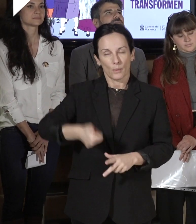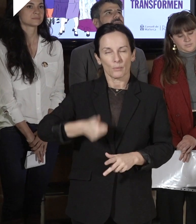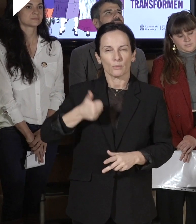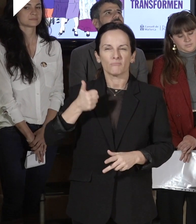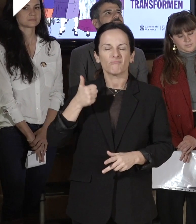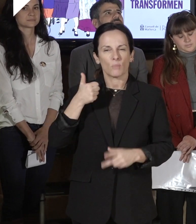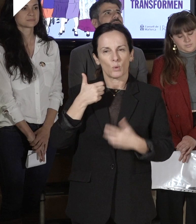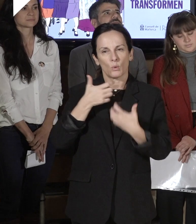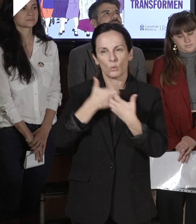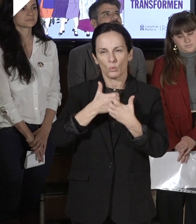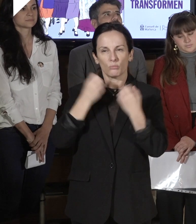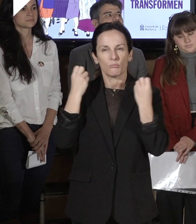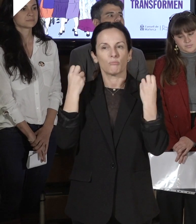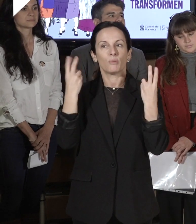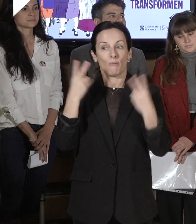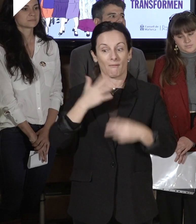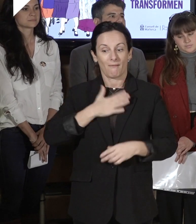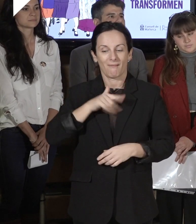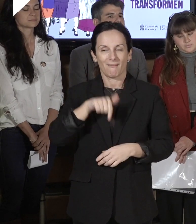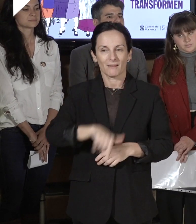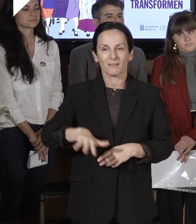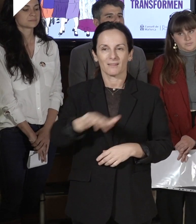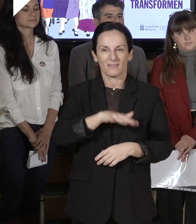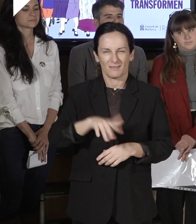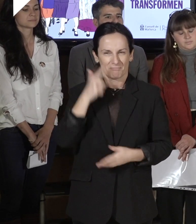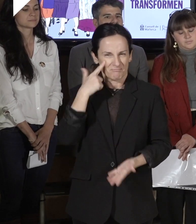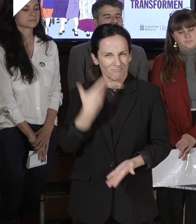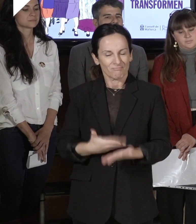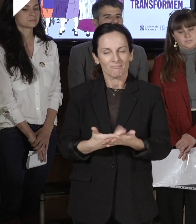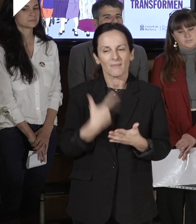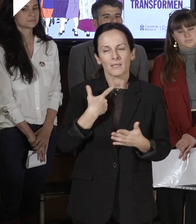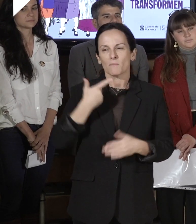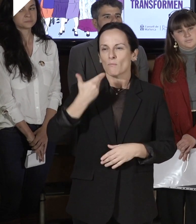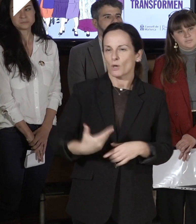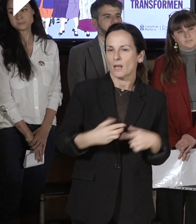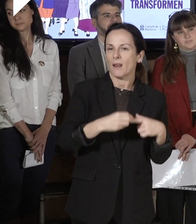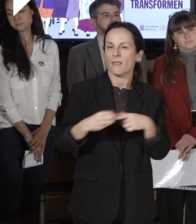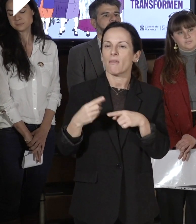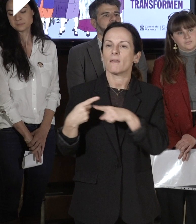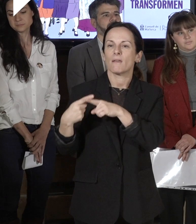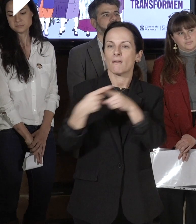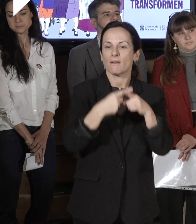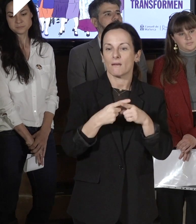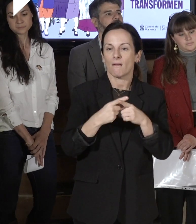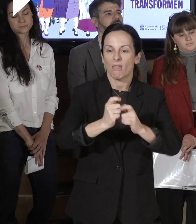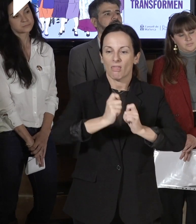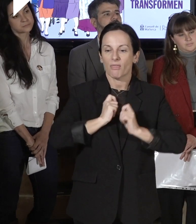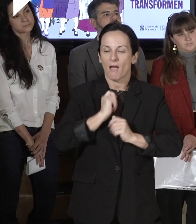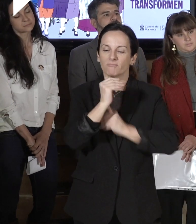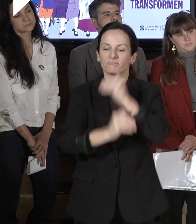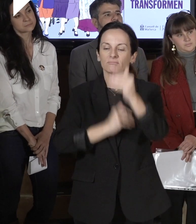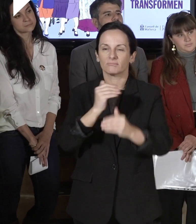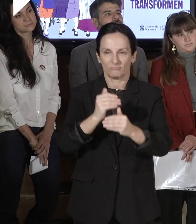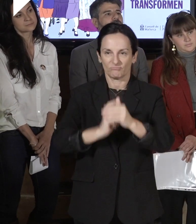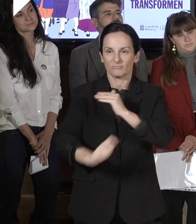com és d'important compartir lideratges que es permeten avançar en estratègies creatives i aconseguir